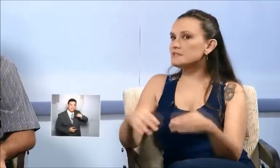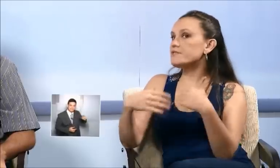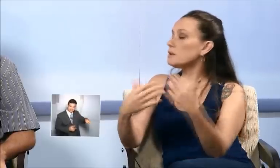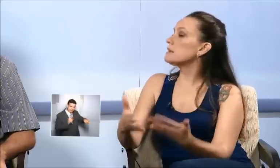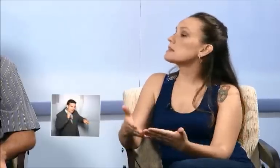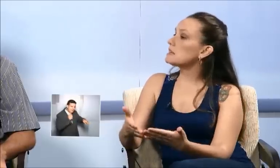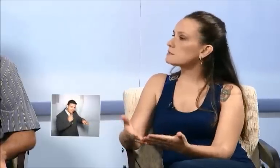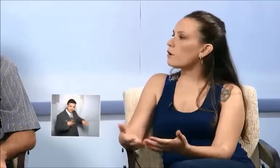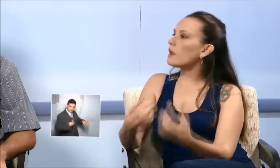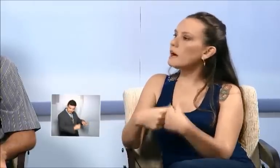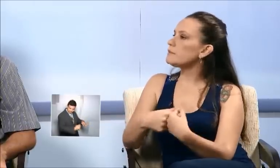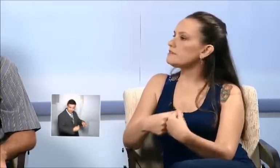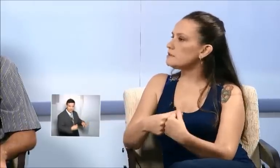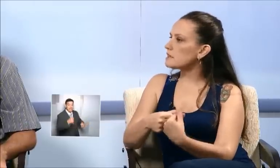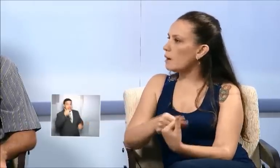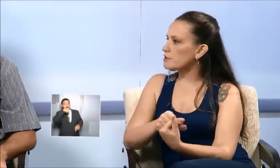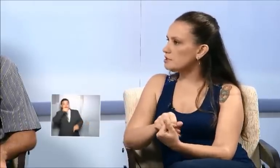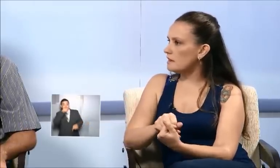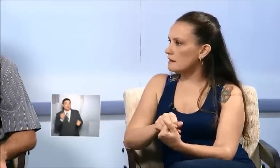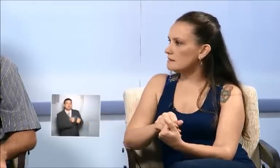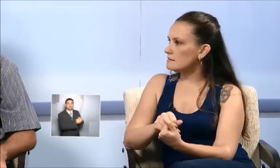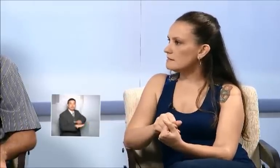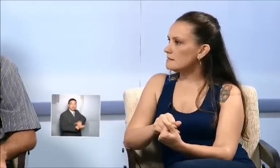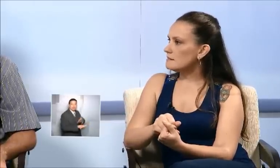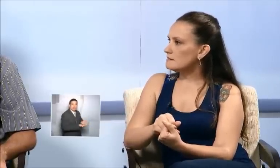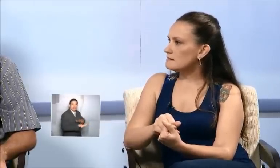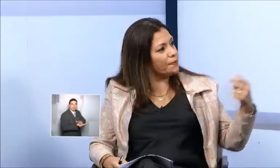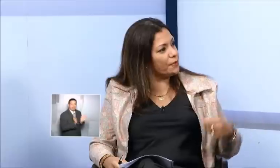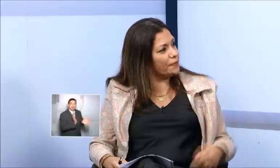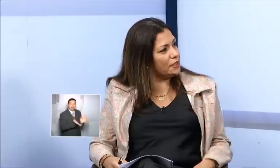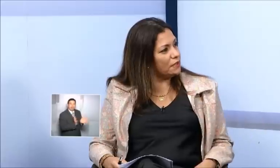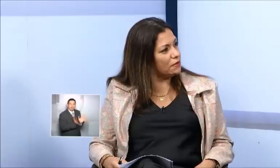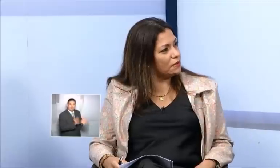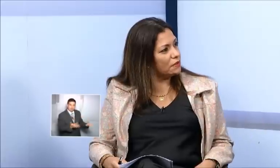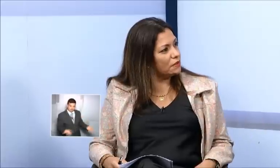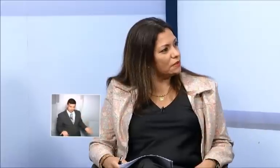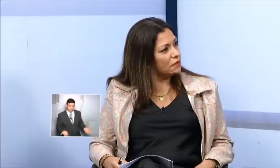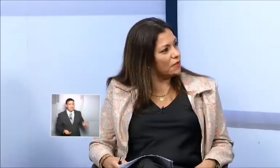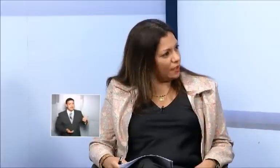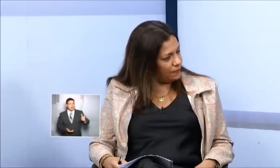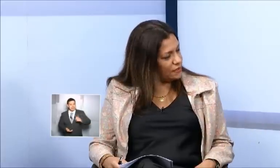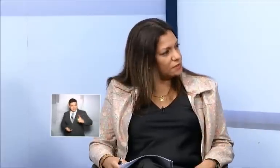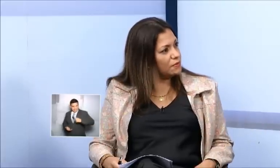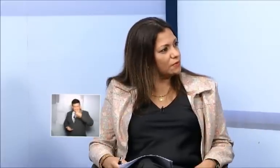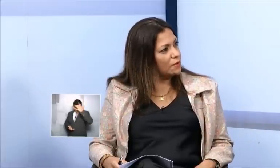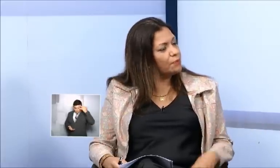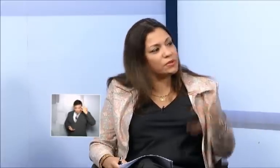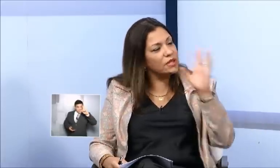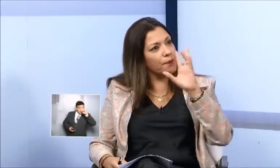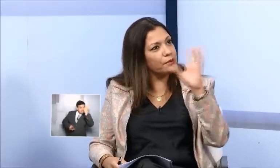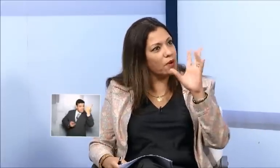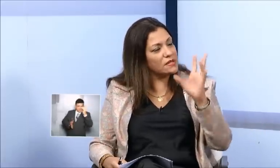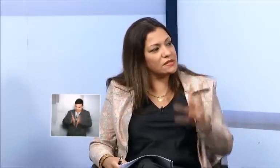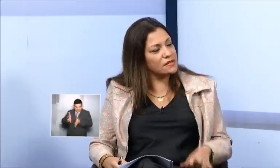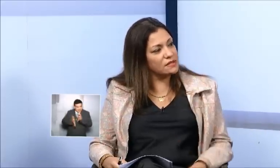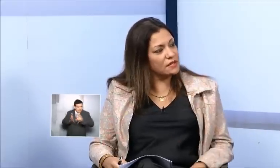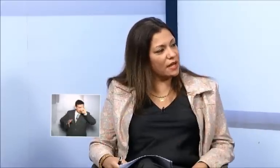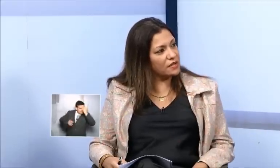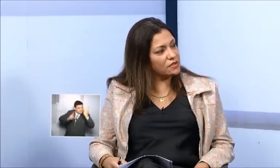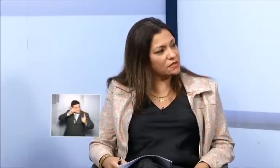aí quando esse filho entra na escola, a mãe vira o intérprete dele. Tem gente que cria a própria língua? Tem. É mesmo? Tem. Por quê? Por